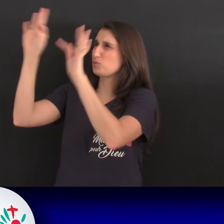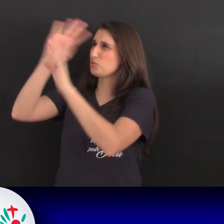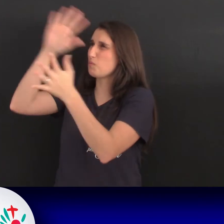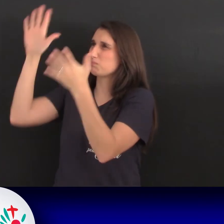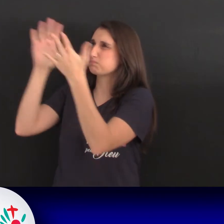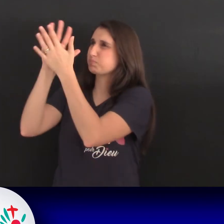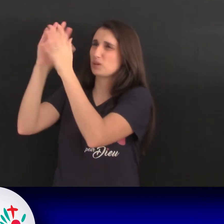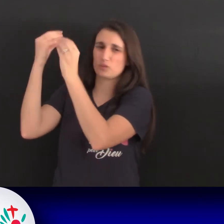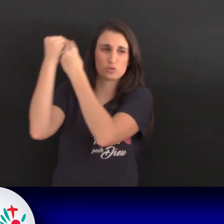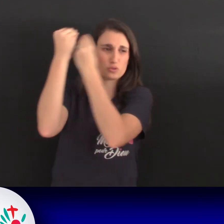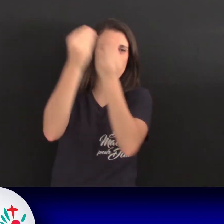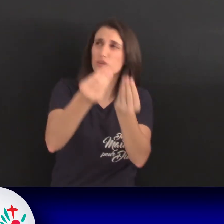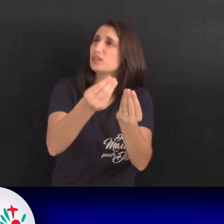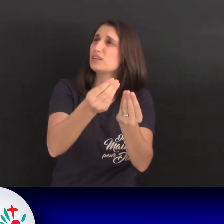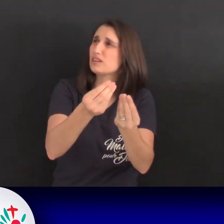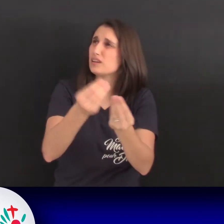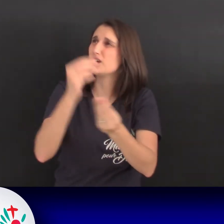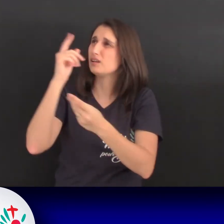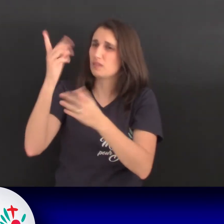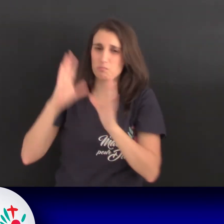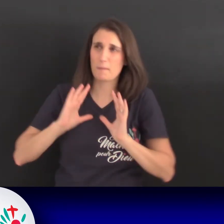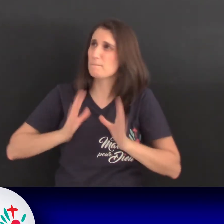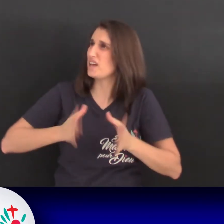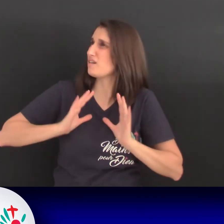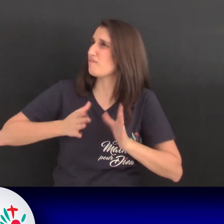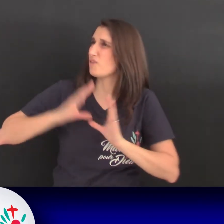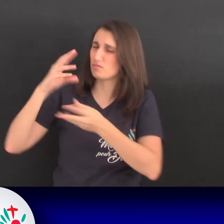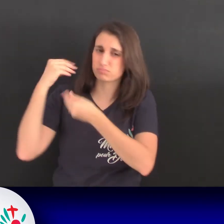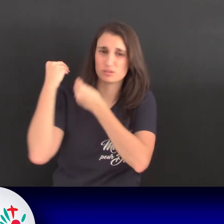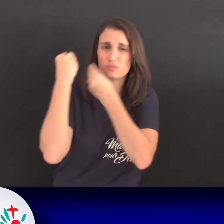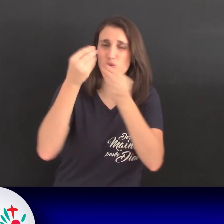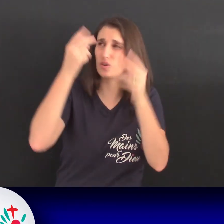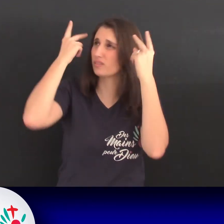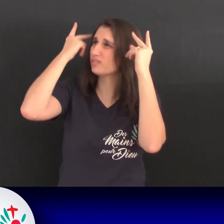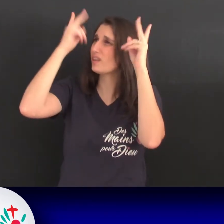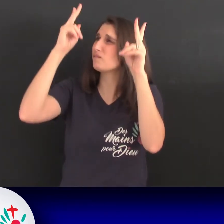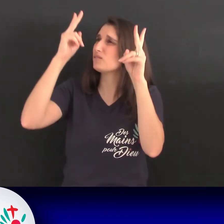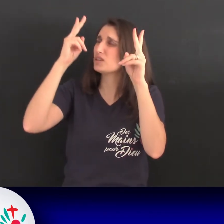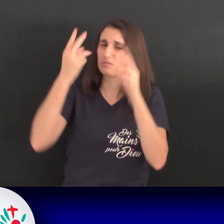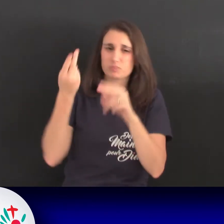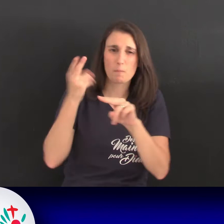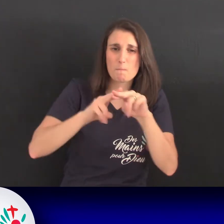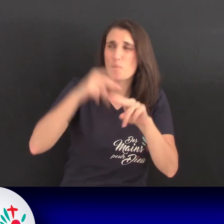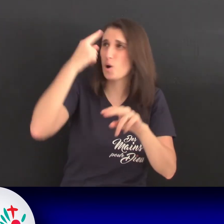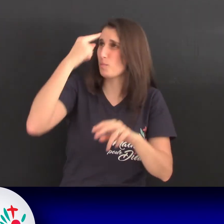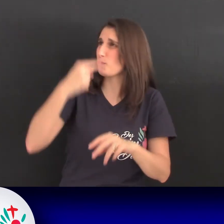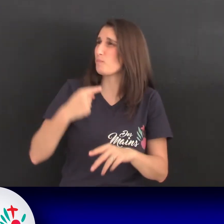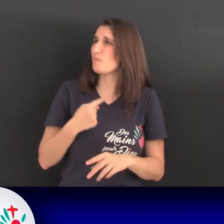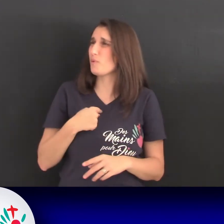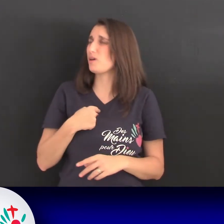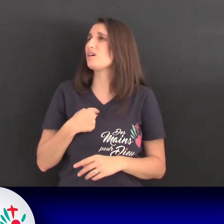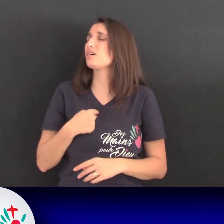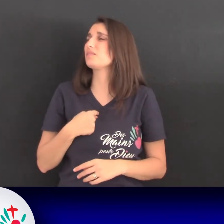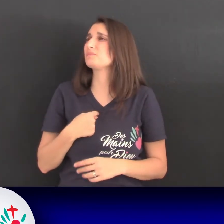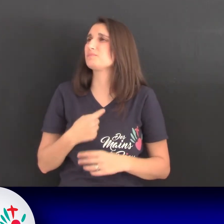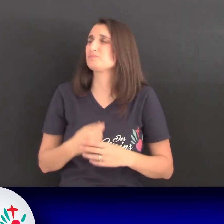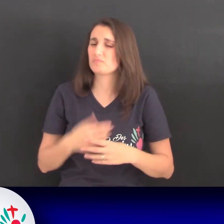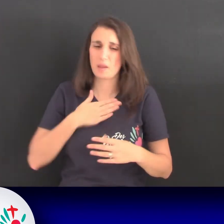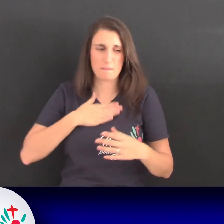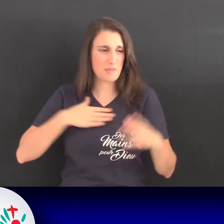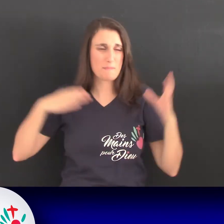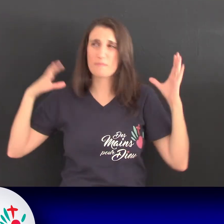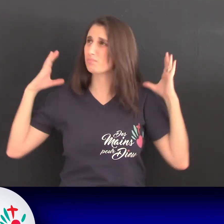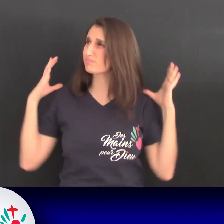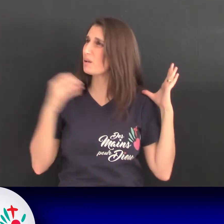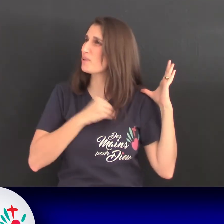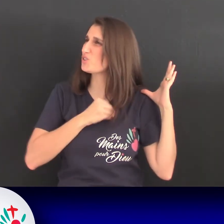fait volontairement, Seigneur Jésus. Tu t'es sacrifié pour nous sauver, Seigneur. Tu as pris le poids de nos péchés, Seigneur.